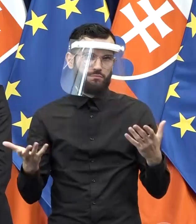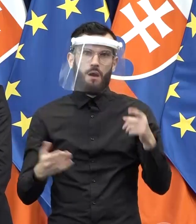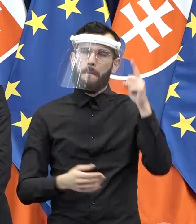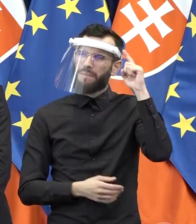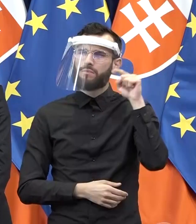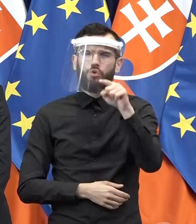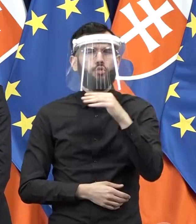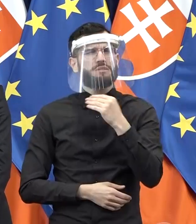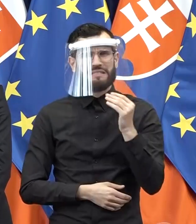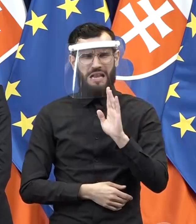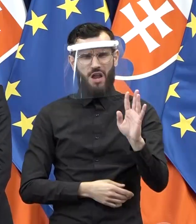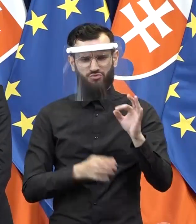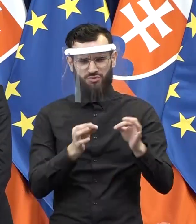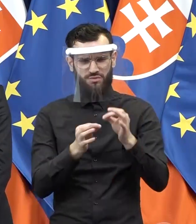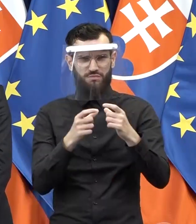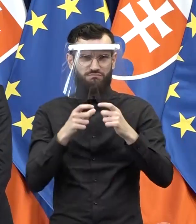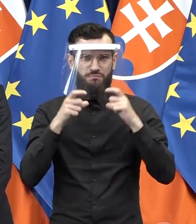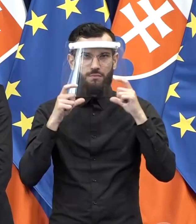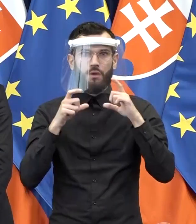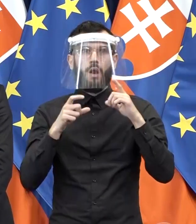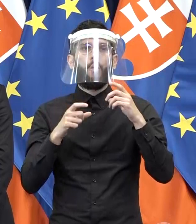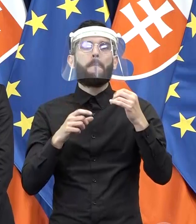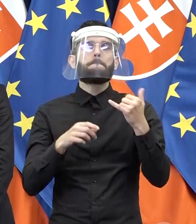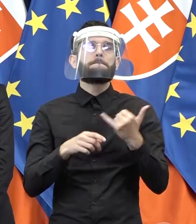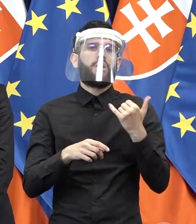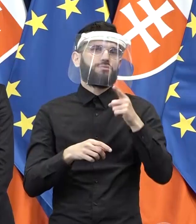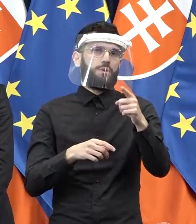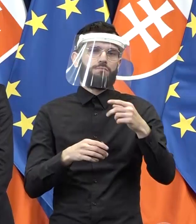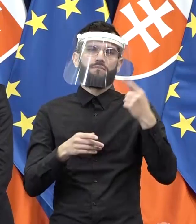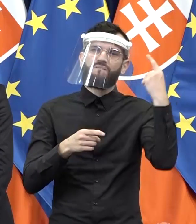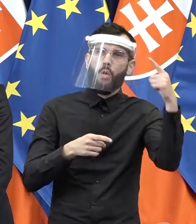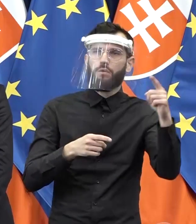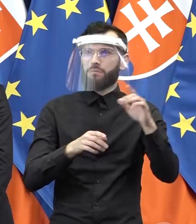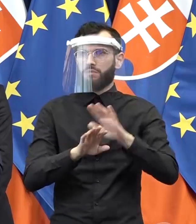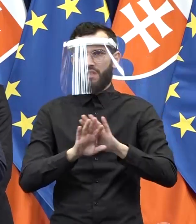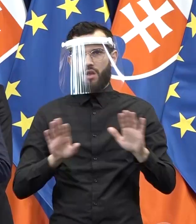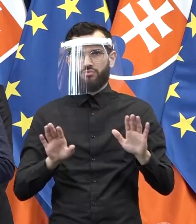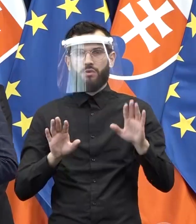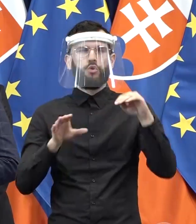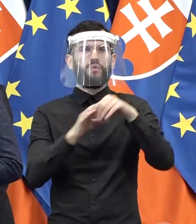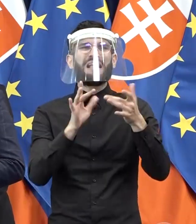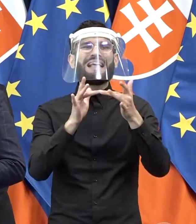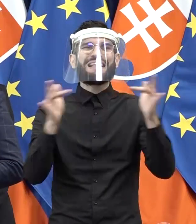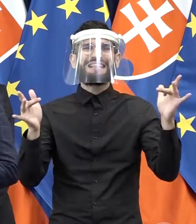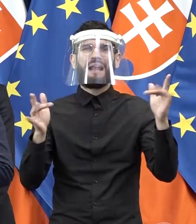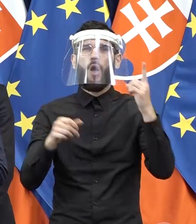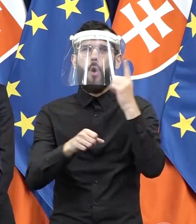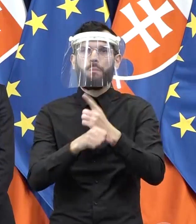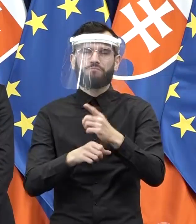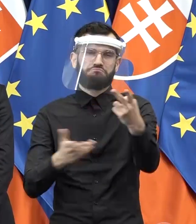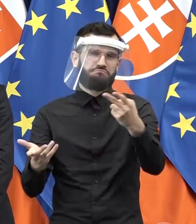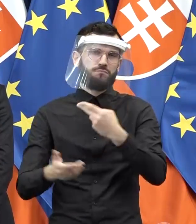rúška postačia na takéto bežné nosenie. Čo sa týka toho internetového obchodu, je to fakt na